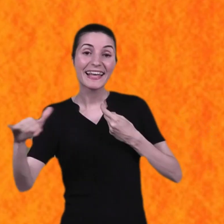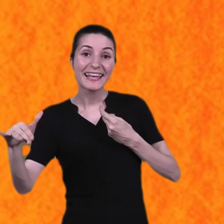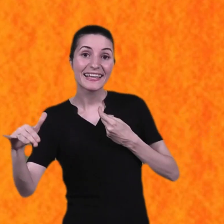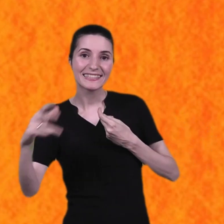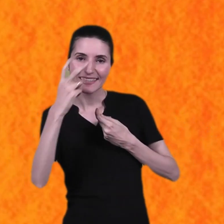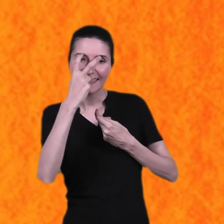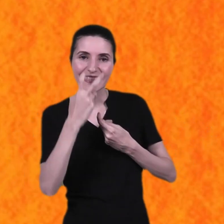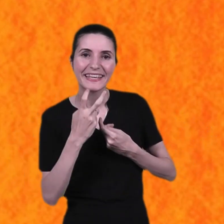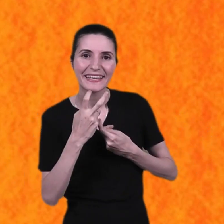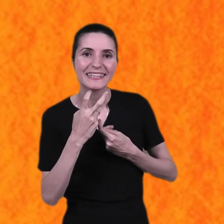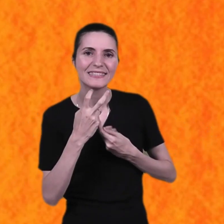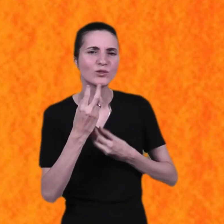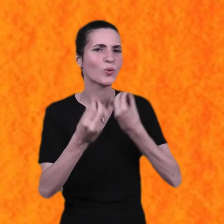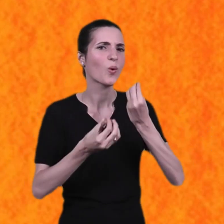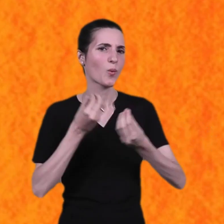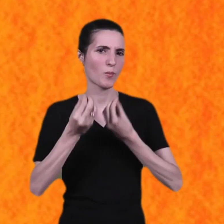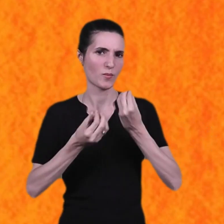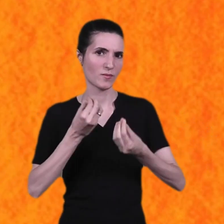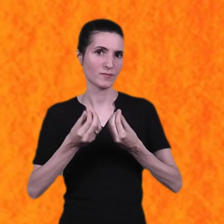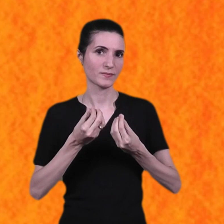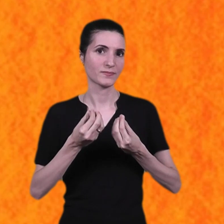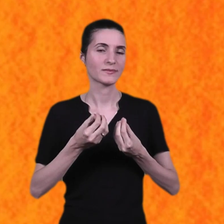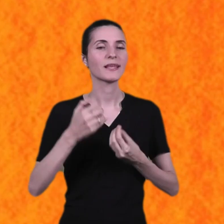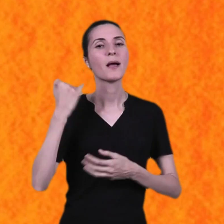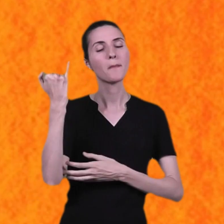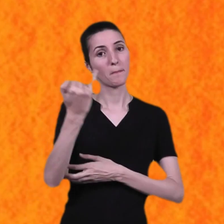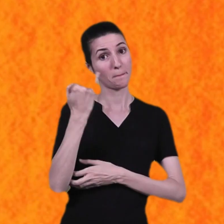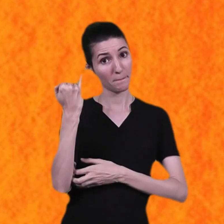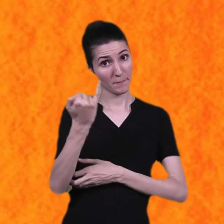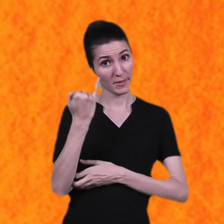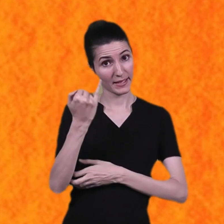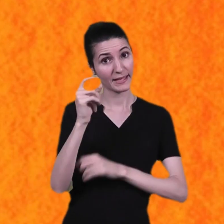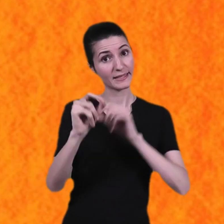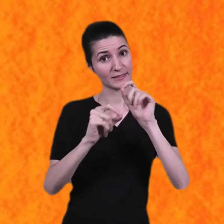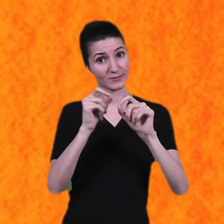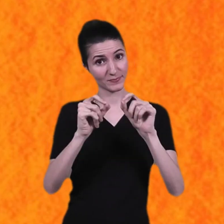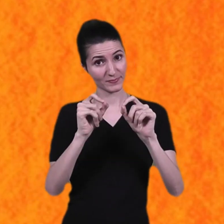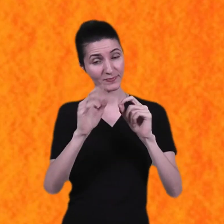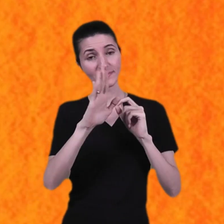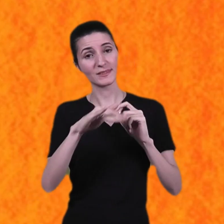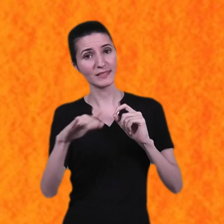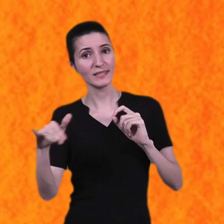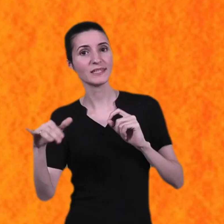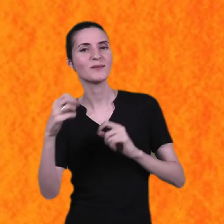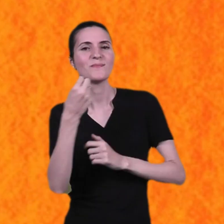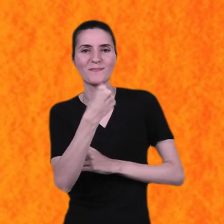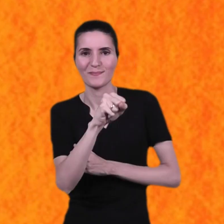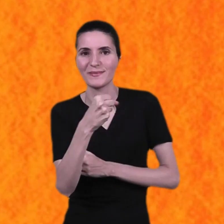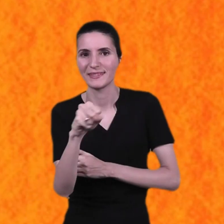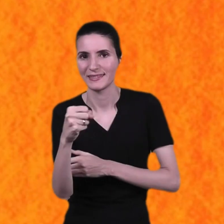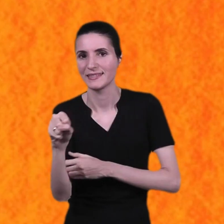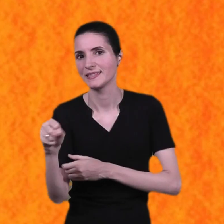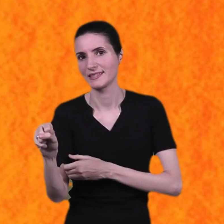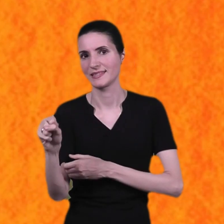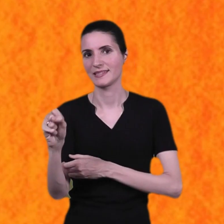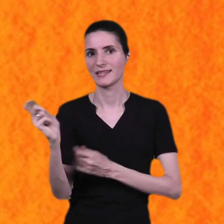da audiodescrição poética. Eu acho importante porque as crianças